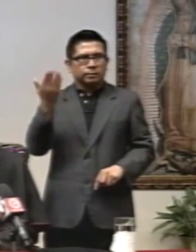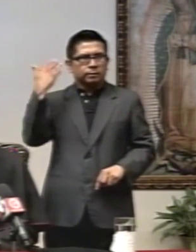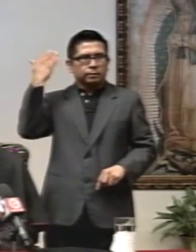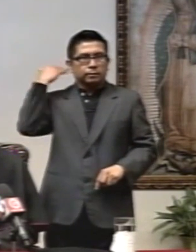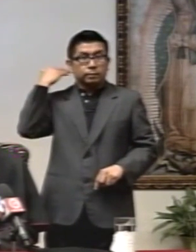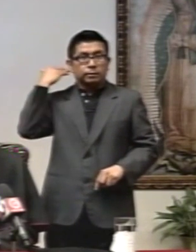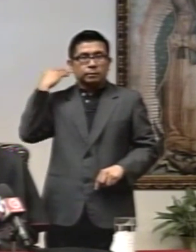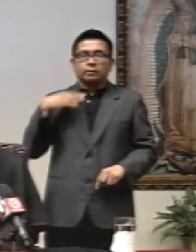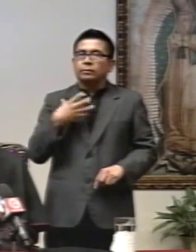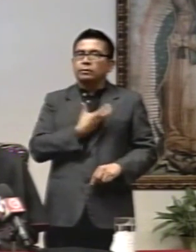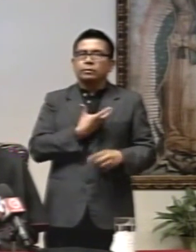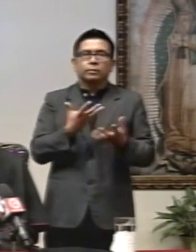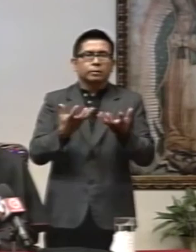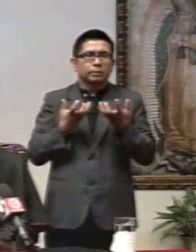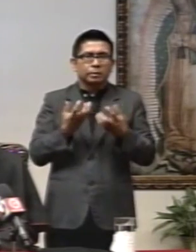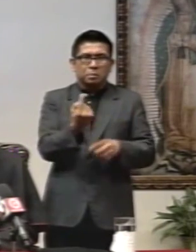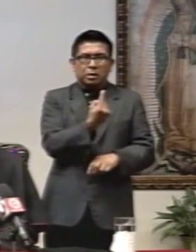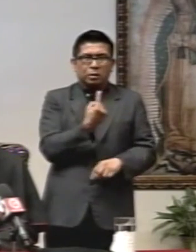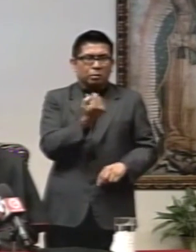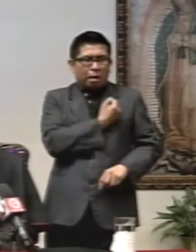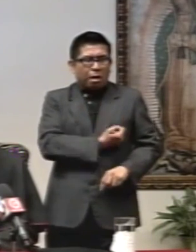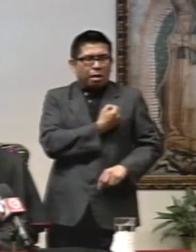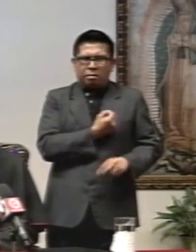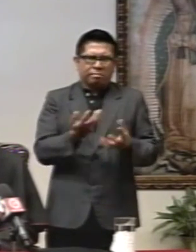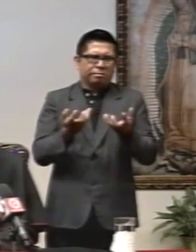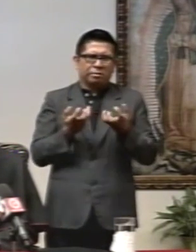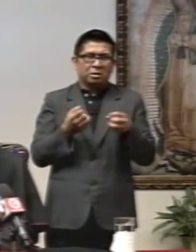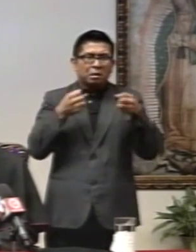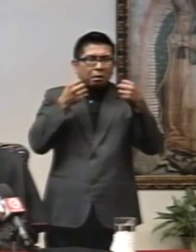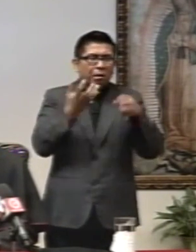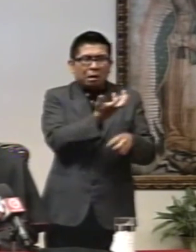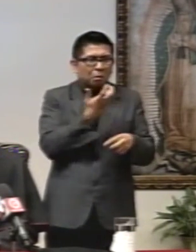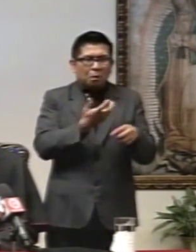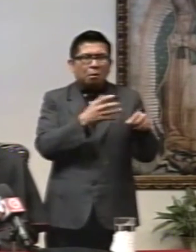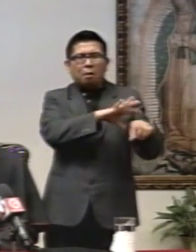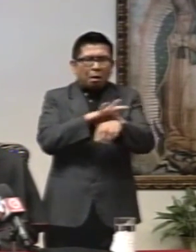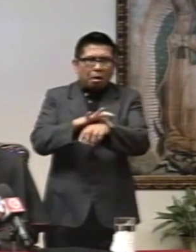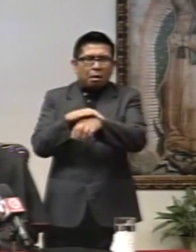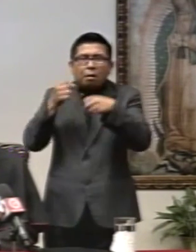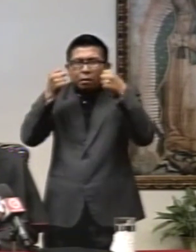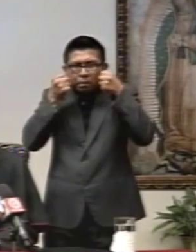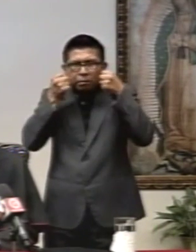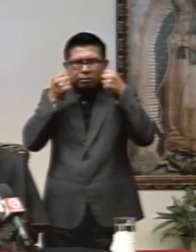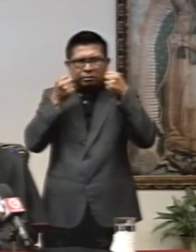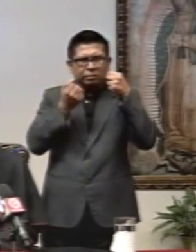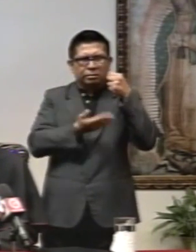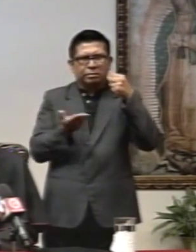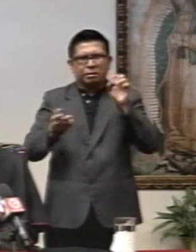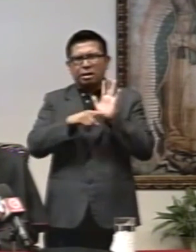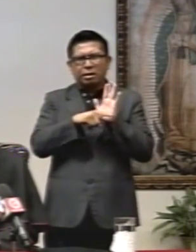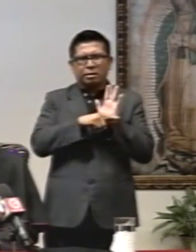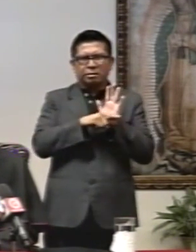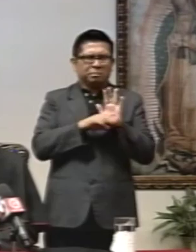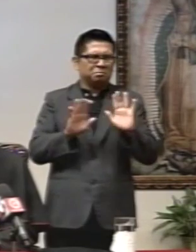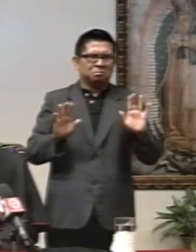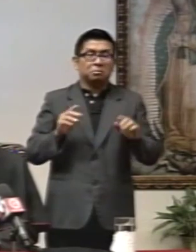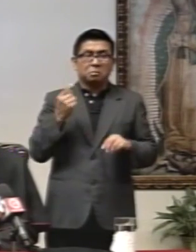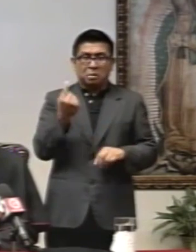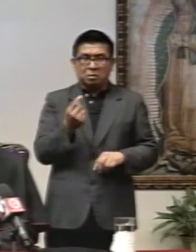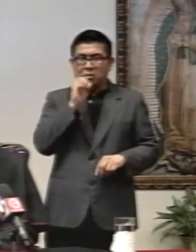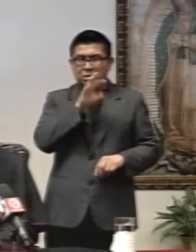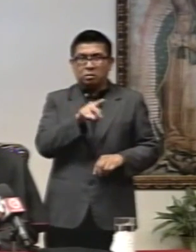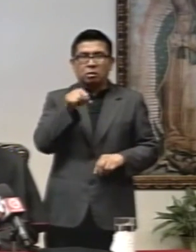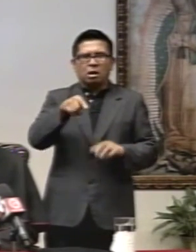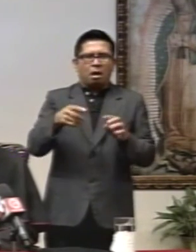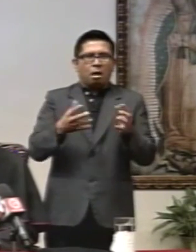No queremos, ni las víctimas nos están pidiendo cárceles, y etcétera, porque alguien dijo que esto se iba a